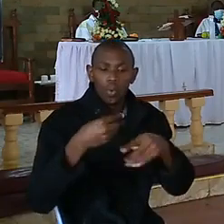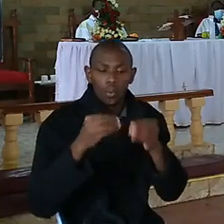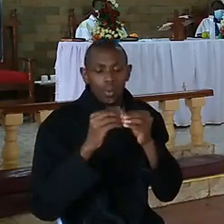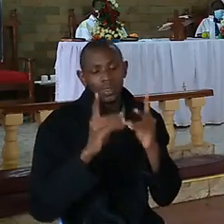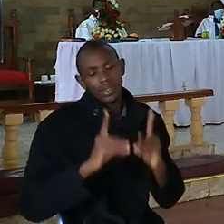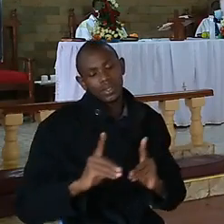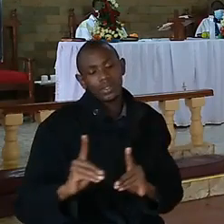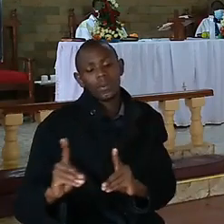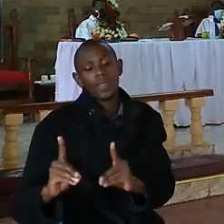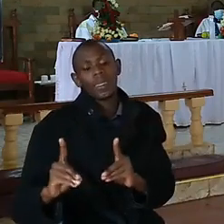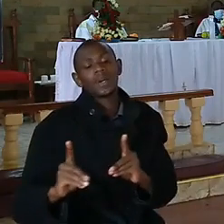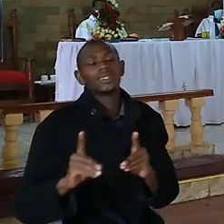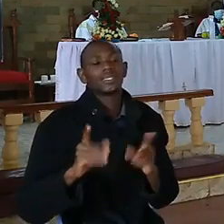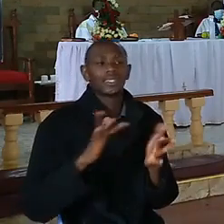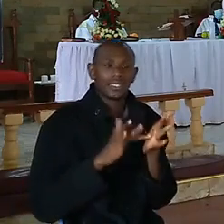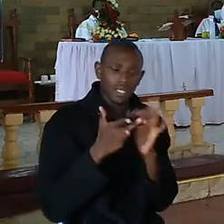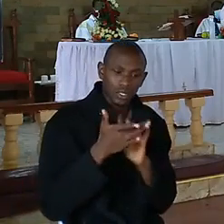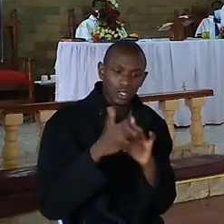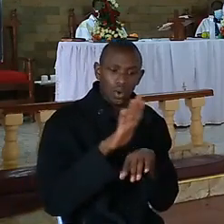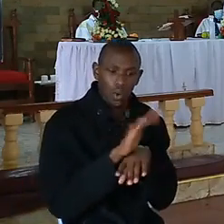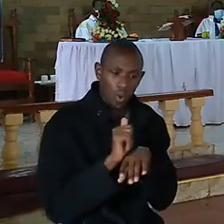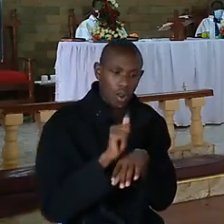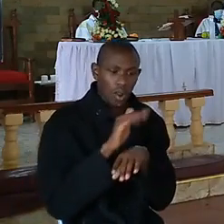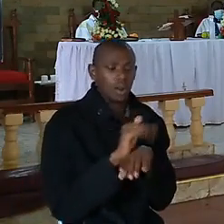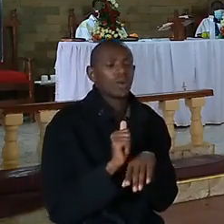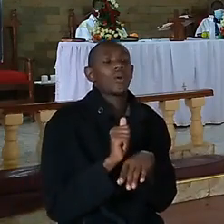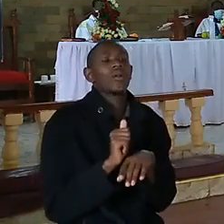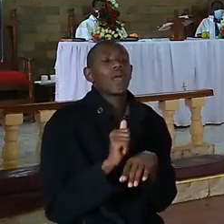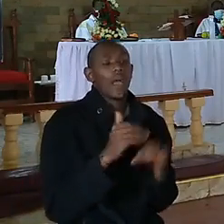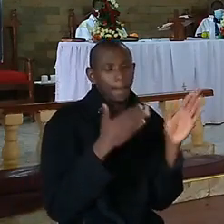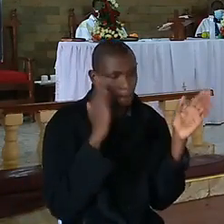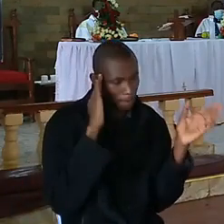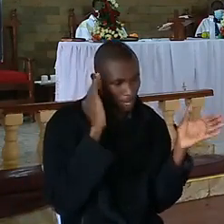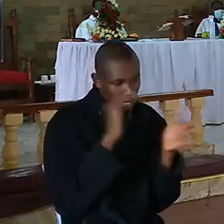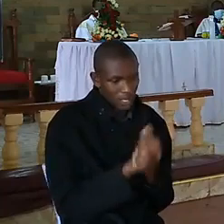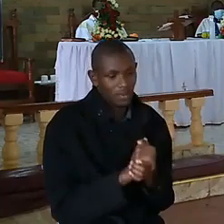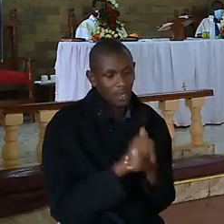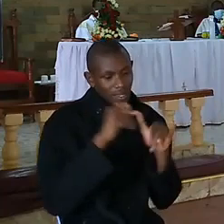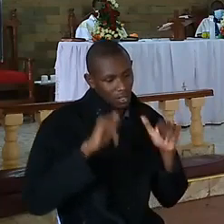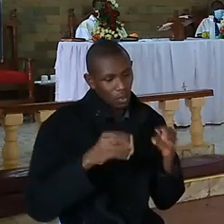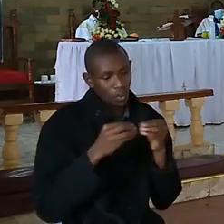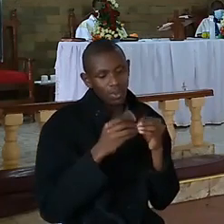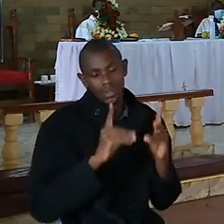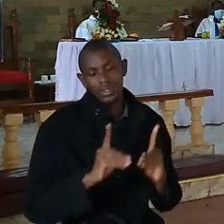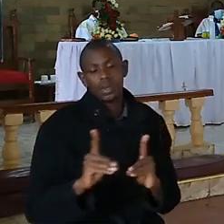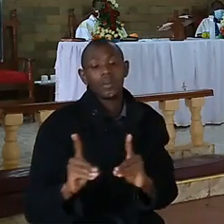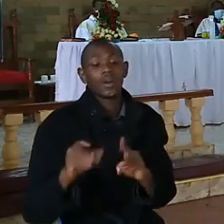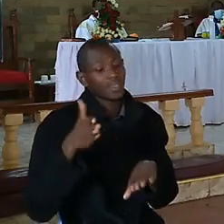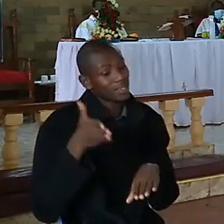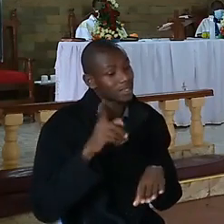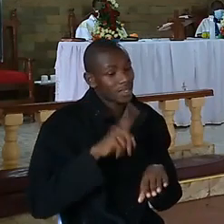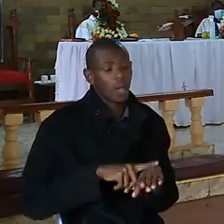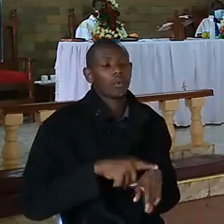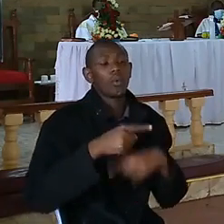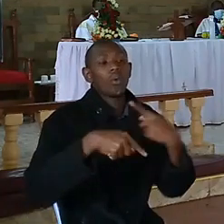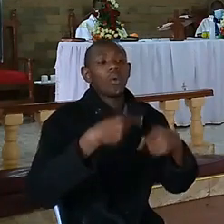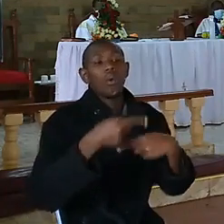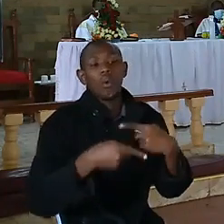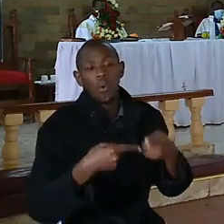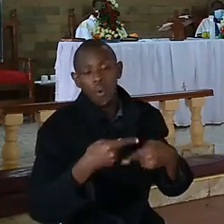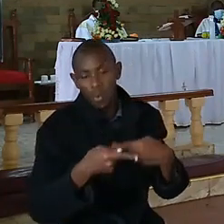Jesu ekumeta na akamehokera utungata na agaikarania nao but at this time akimaririz mathie mwena uri